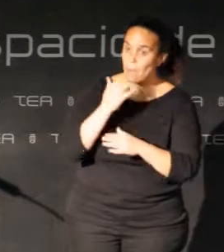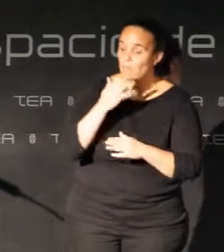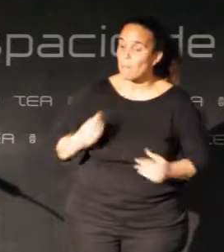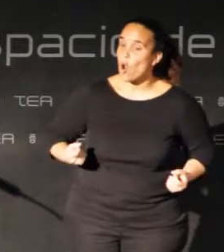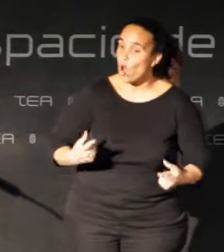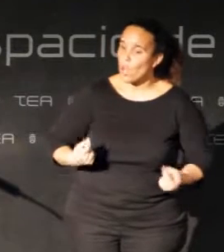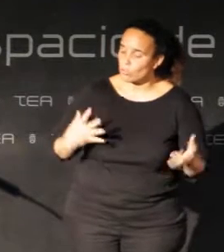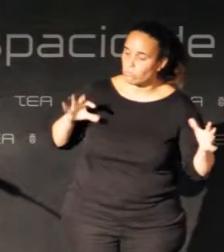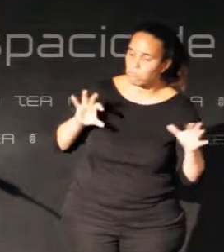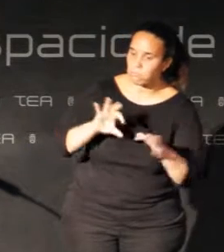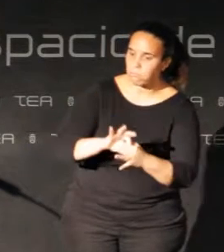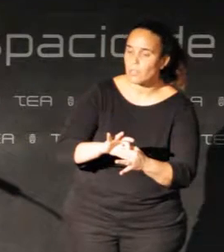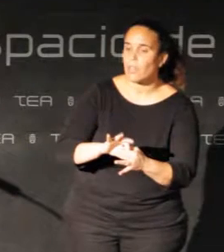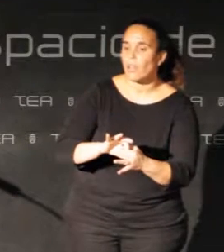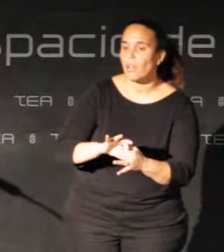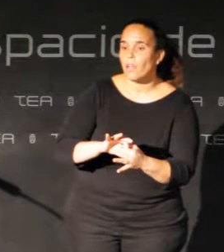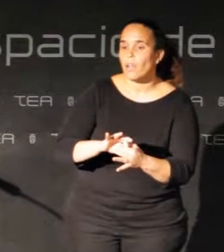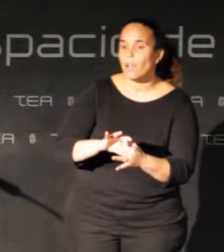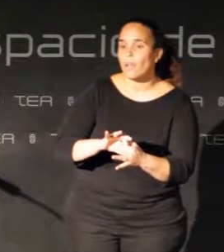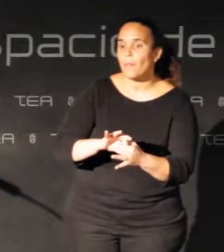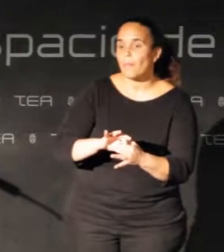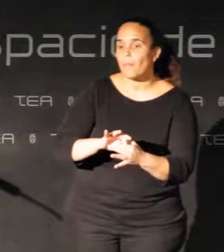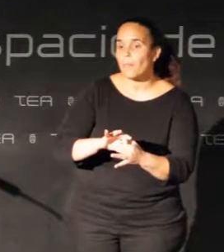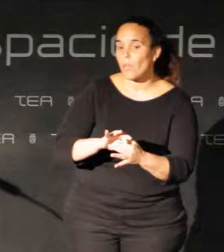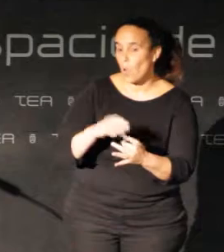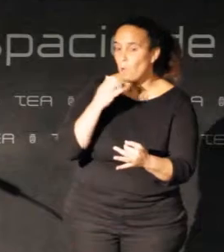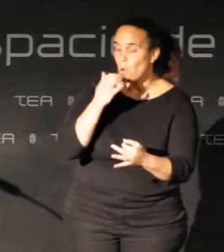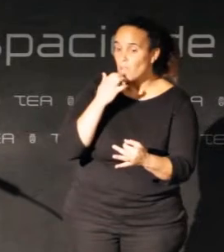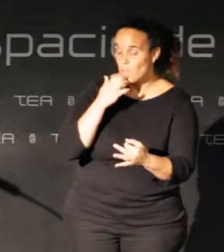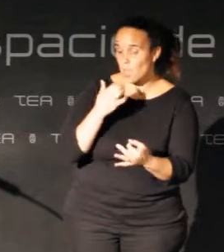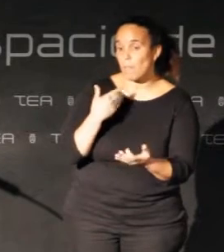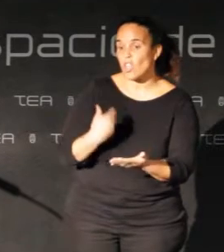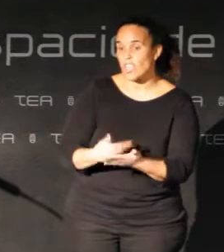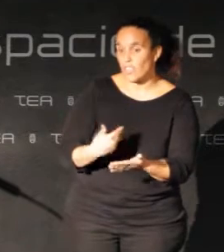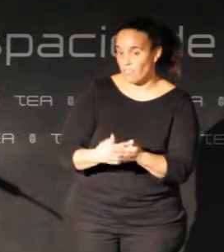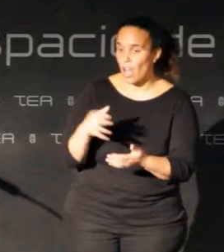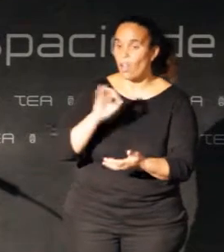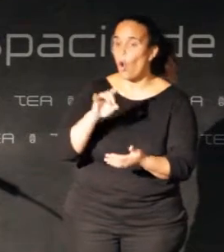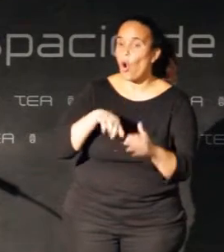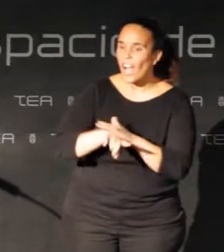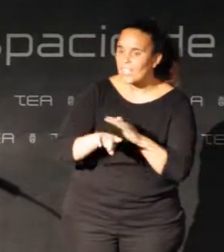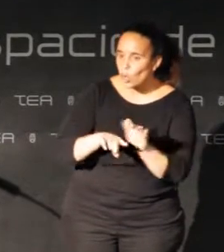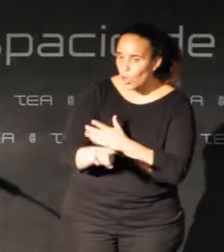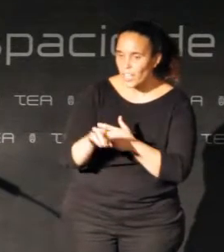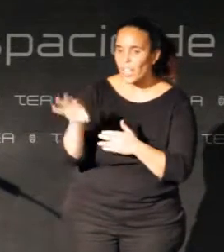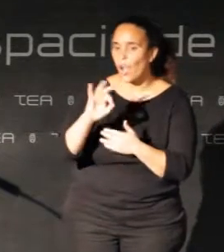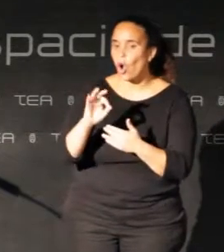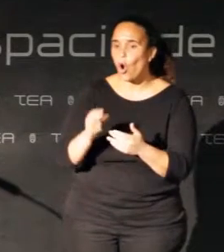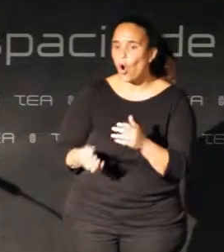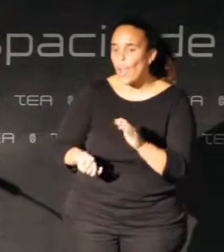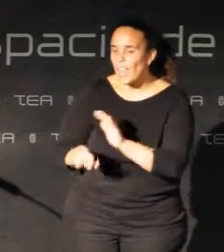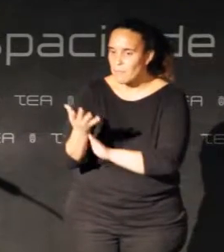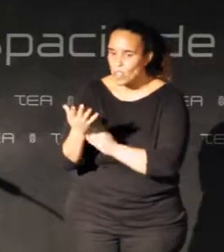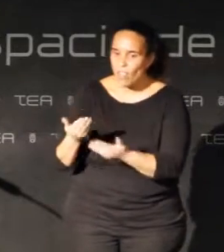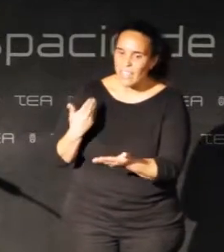gastos que se deriven de la emisión del certificado, gastos de gestoría o cualquier otro gasto relacionado con la emisión de los